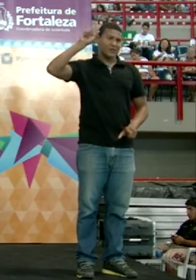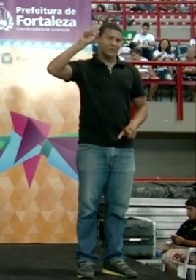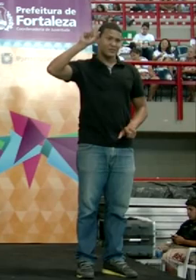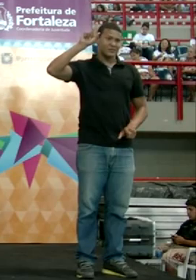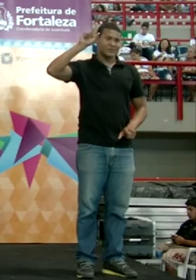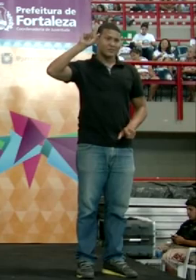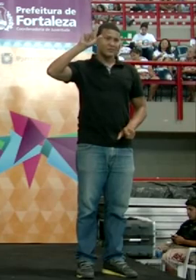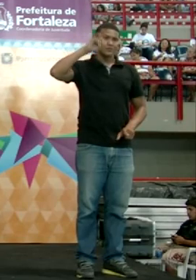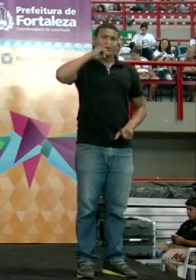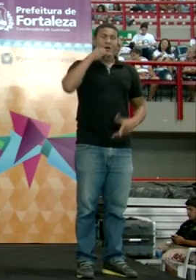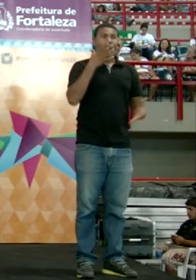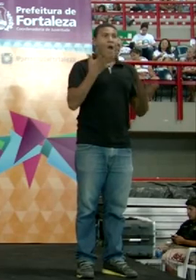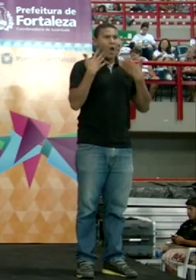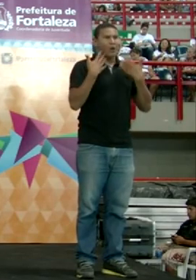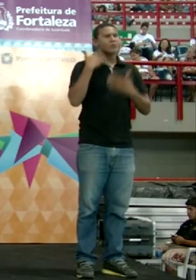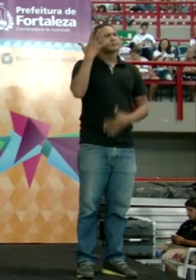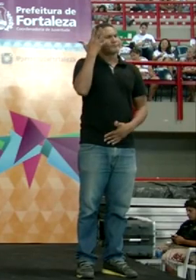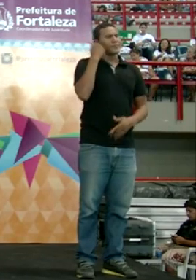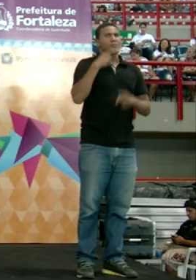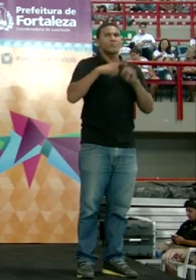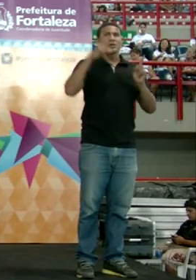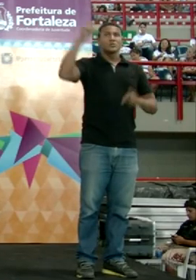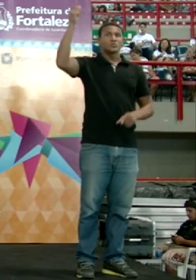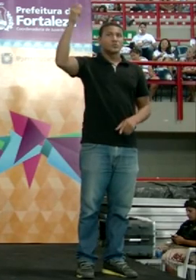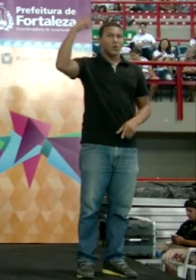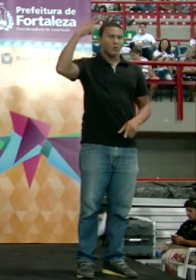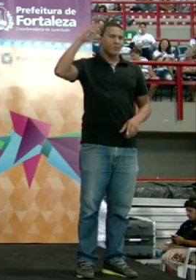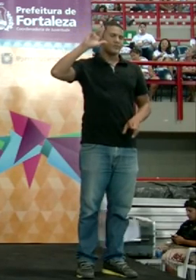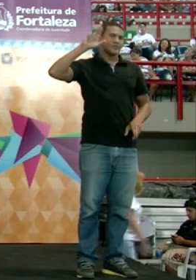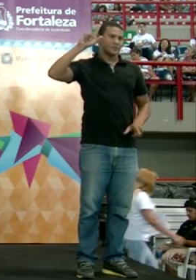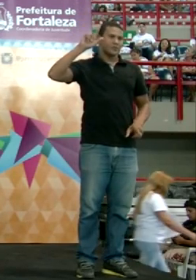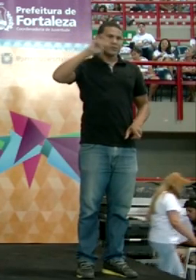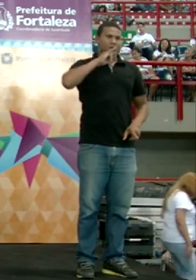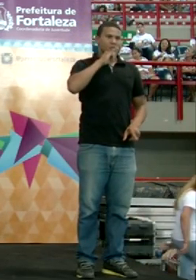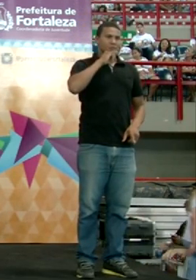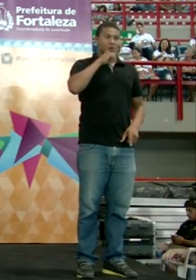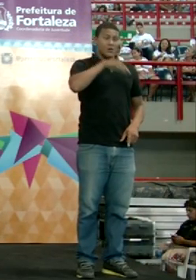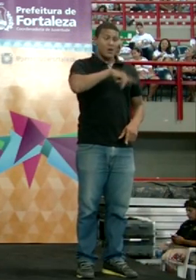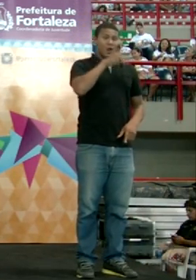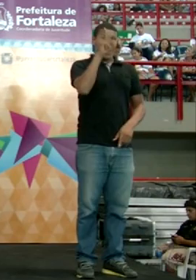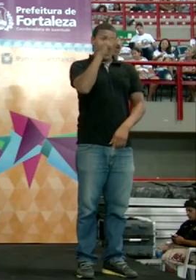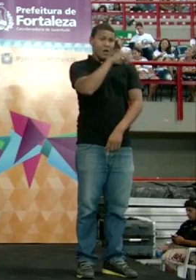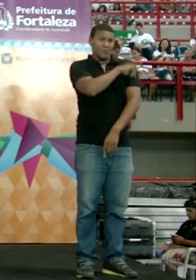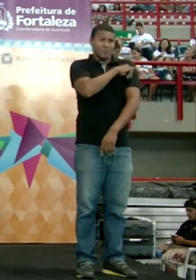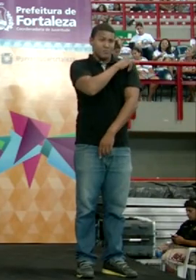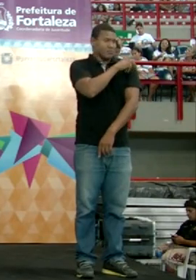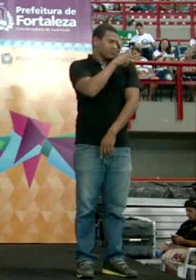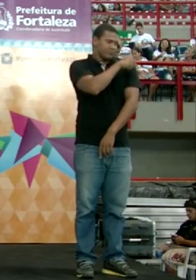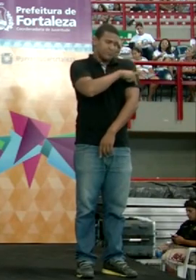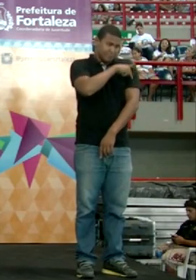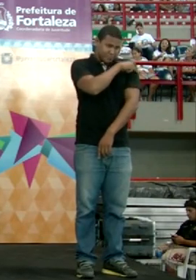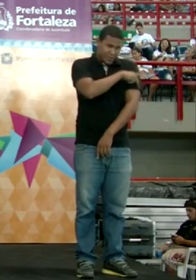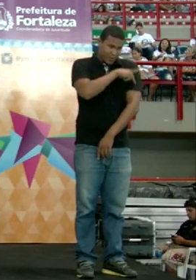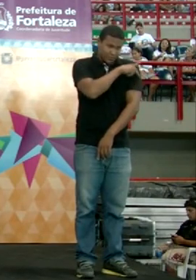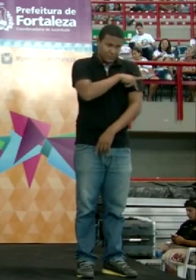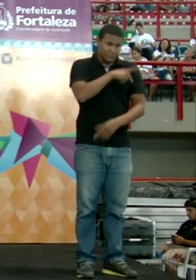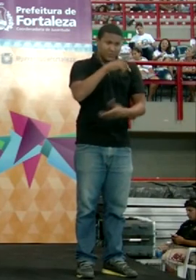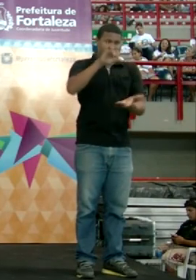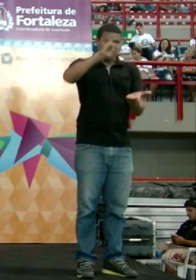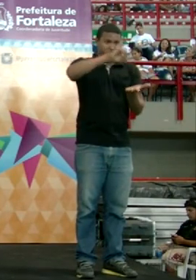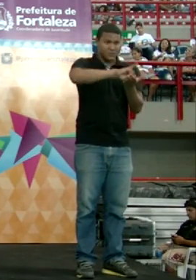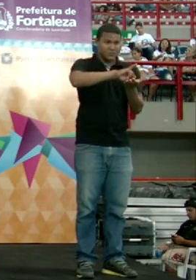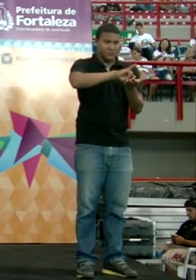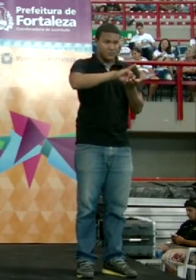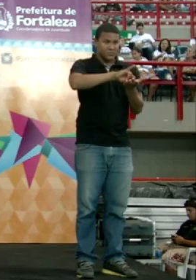mesma coisa. A cidade de Teresina, ela tem 2 rios grandes que cortam a cidade. Teresina, por exemplo, chove muito mais